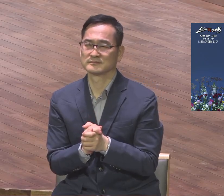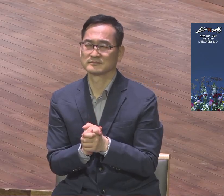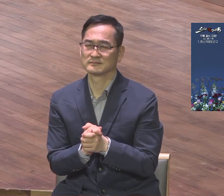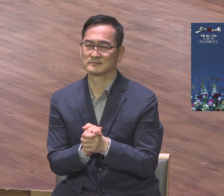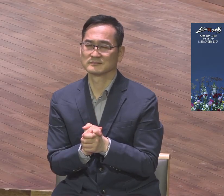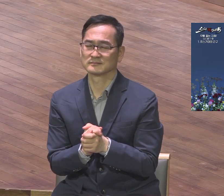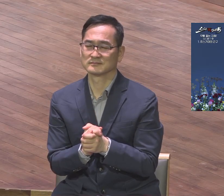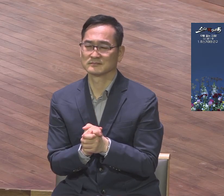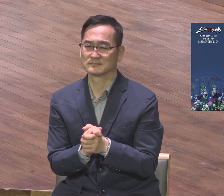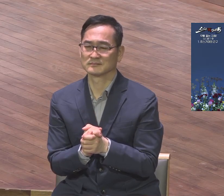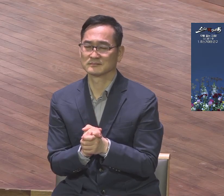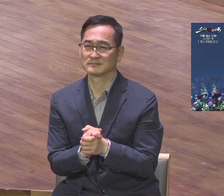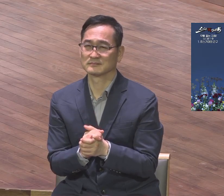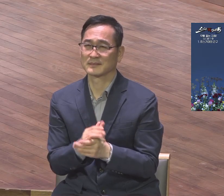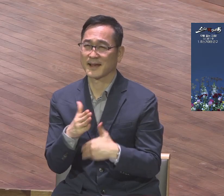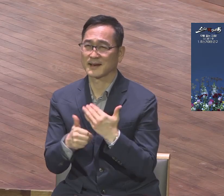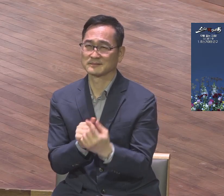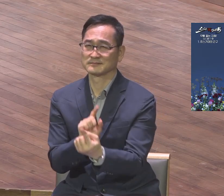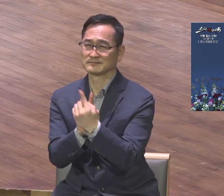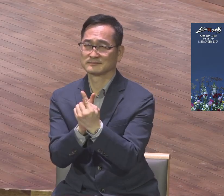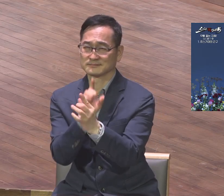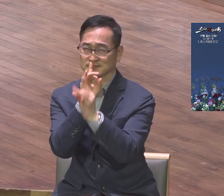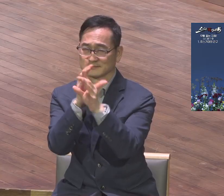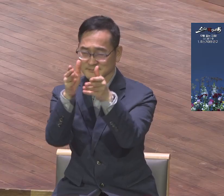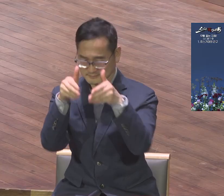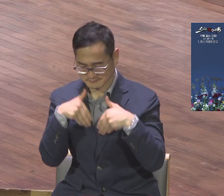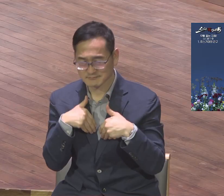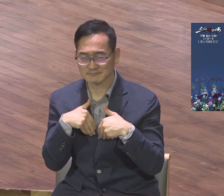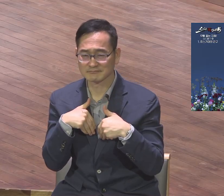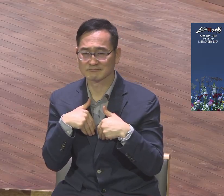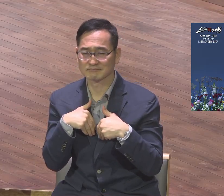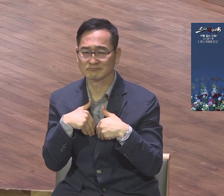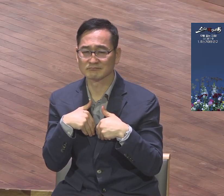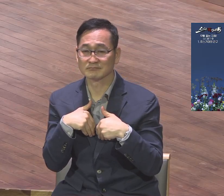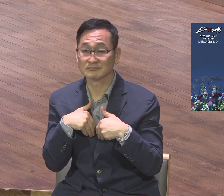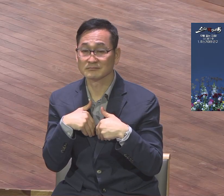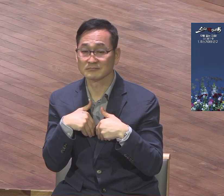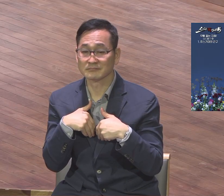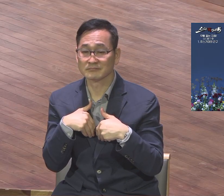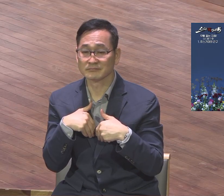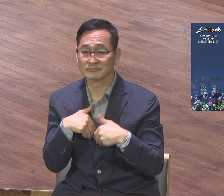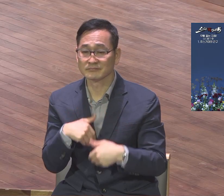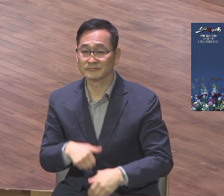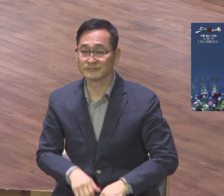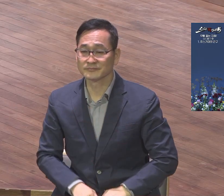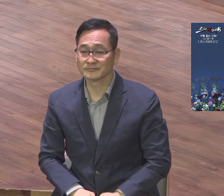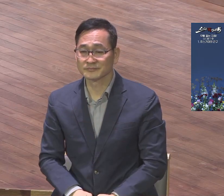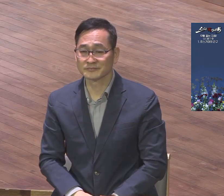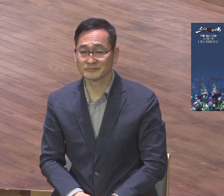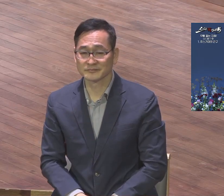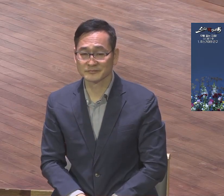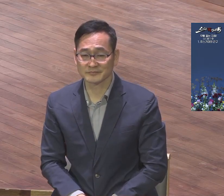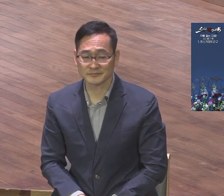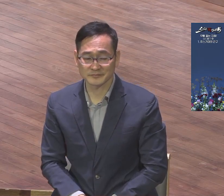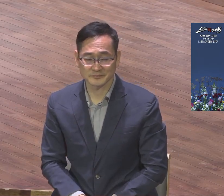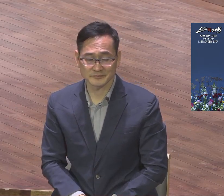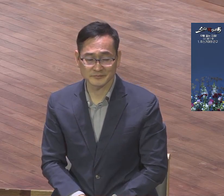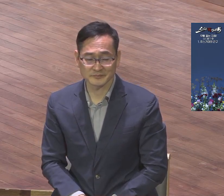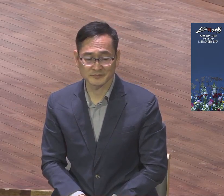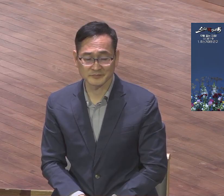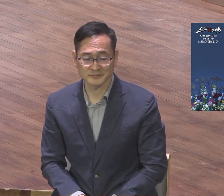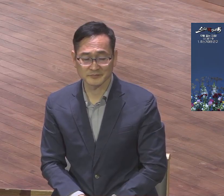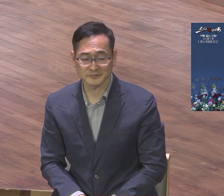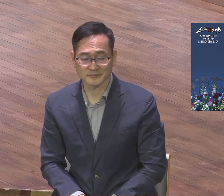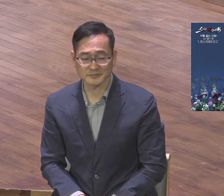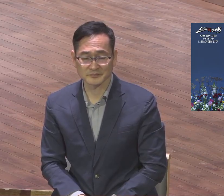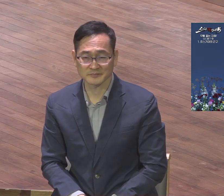하나님 나와의 단둘이 데이트. 한번 좀 조금 늦게 좀 갔어요. 갔더니